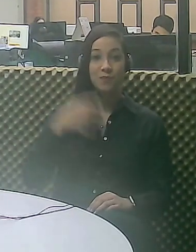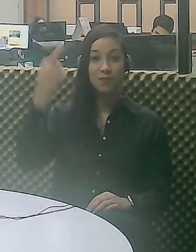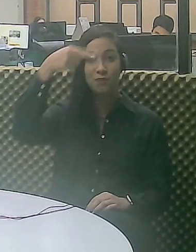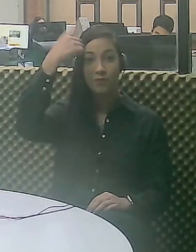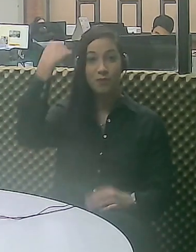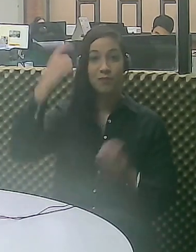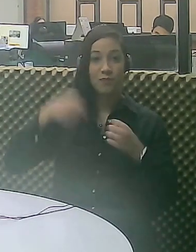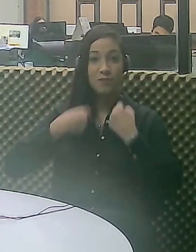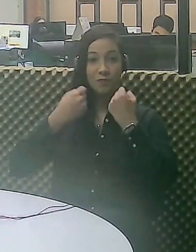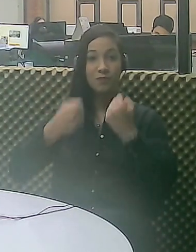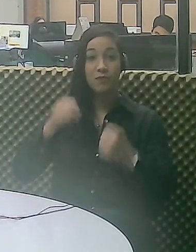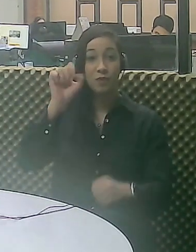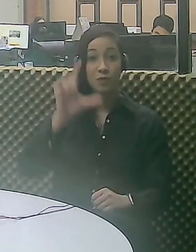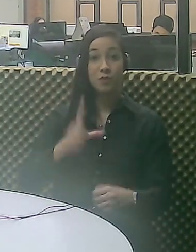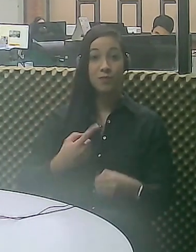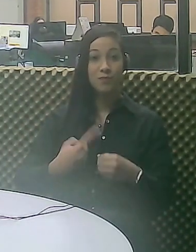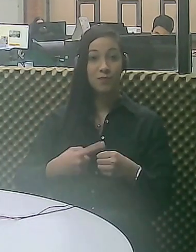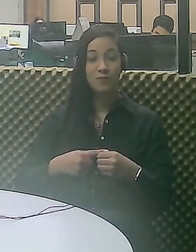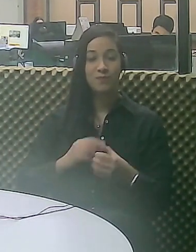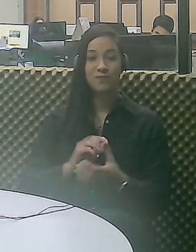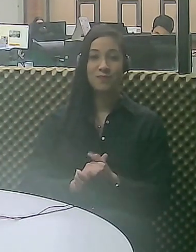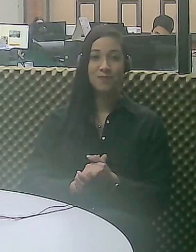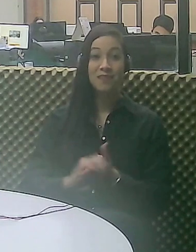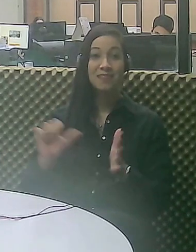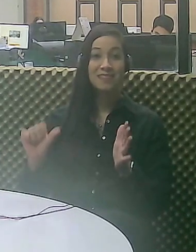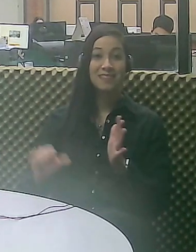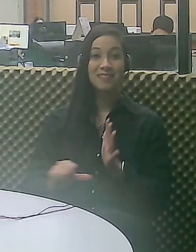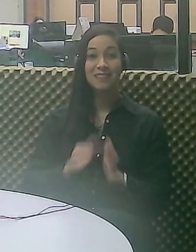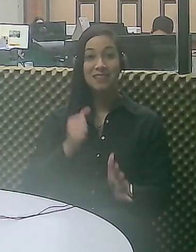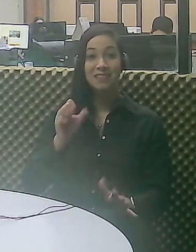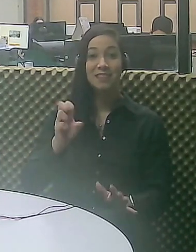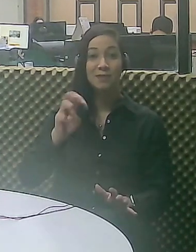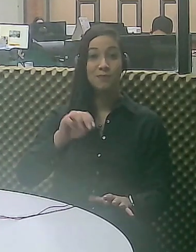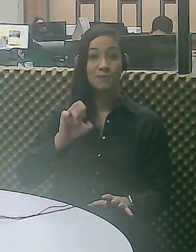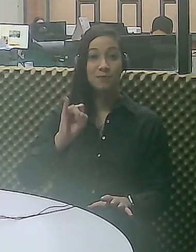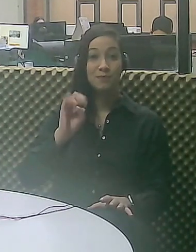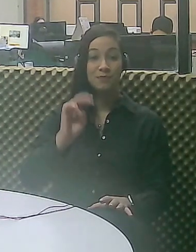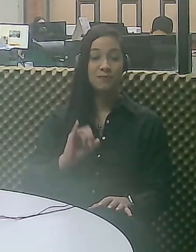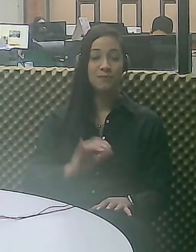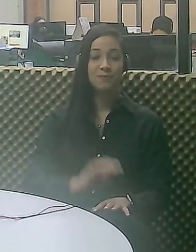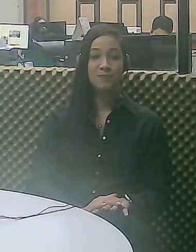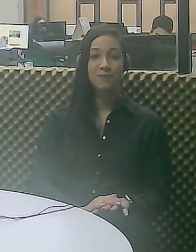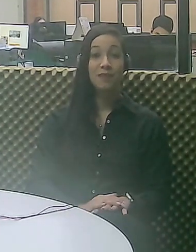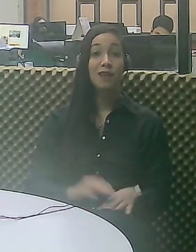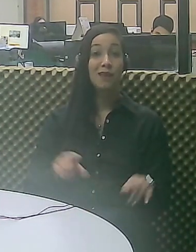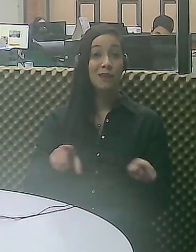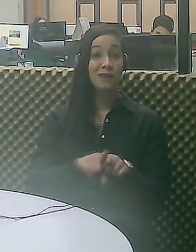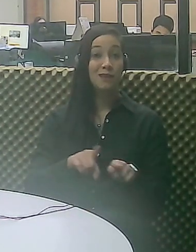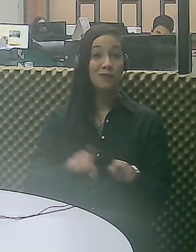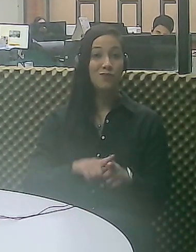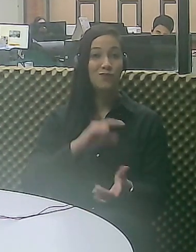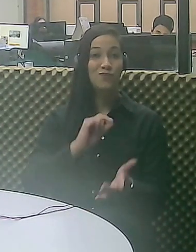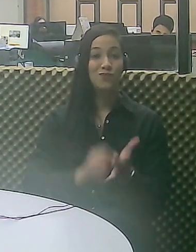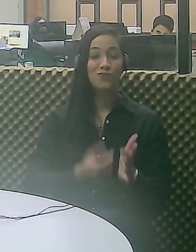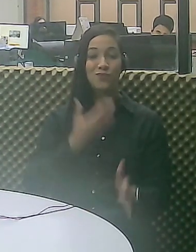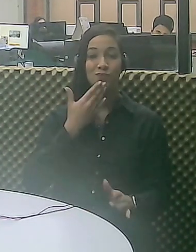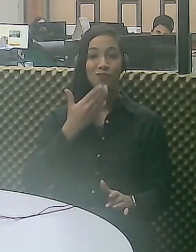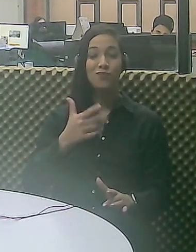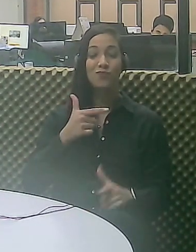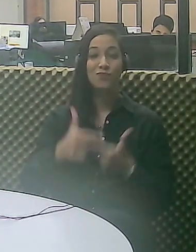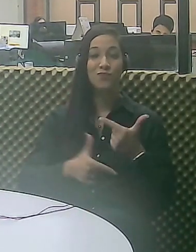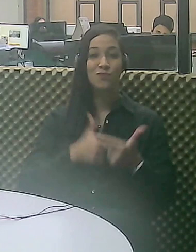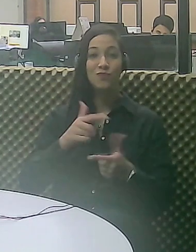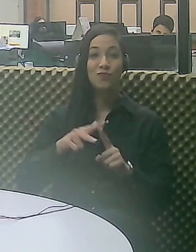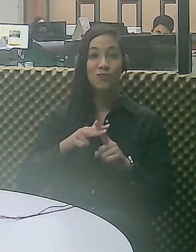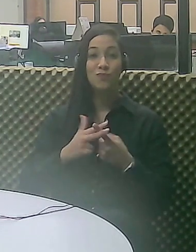Jorge, região sul da cidade. Será a primeira EMEI no bairro. Além disso, foi assinada a ordem de serviço